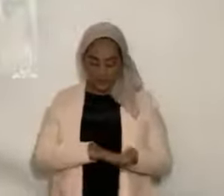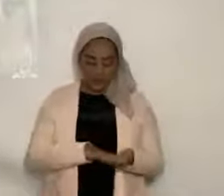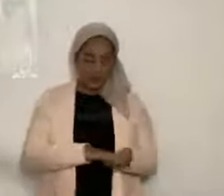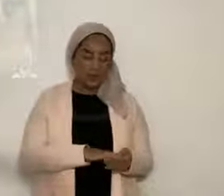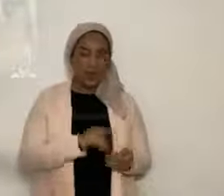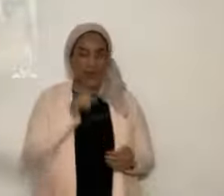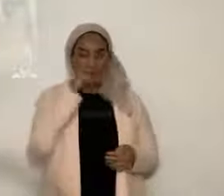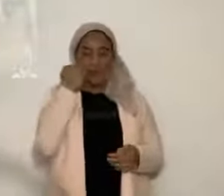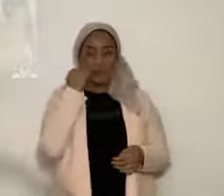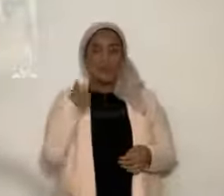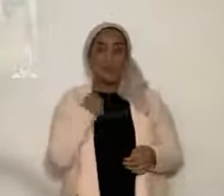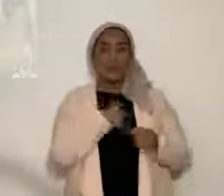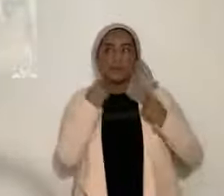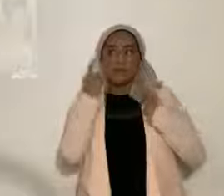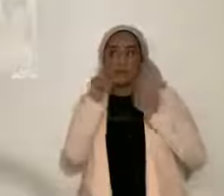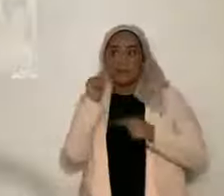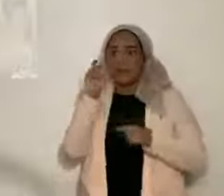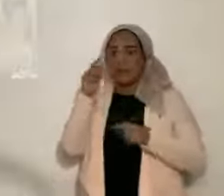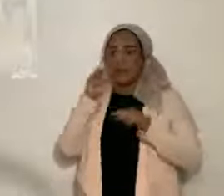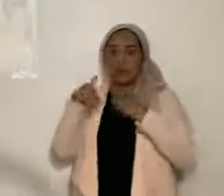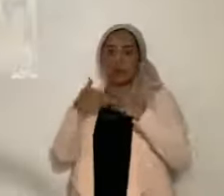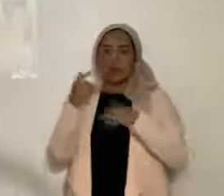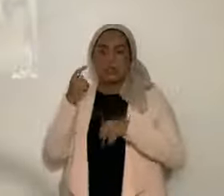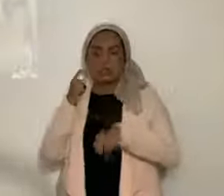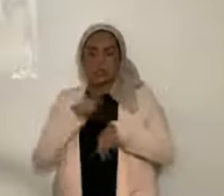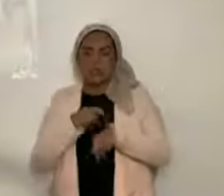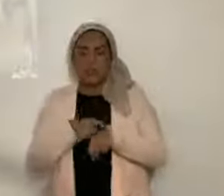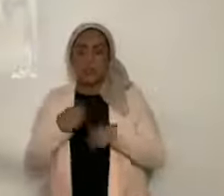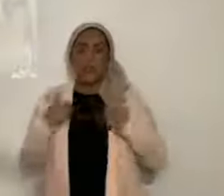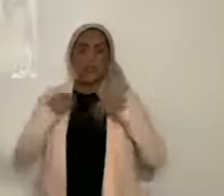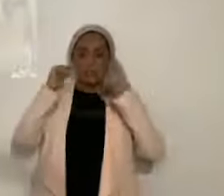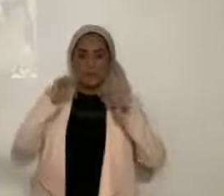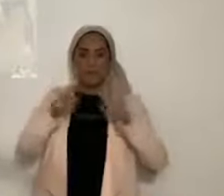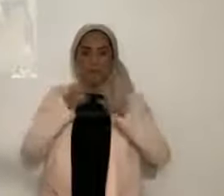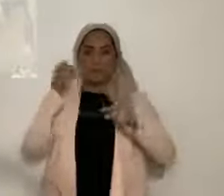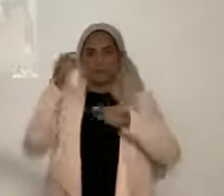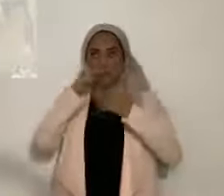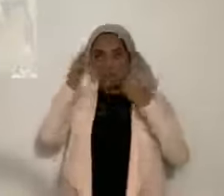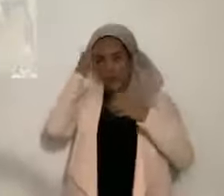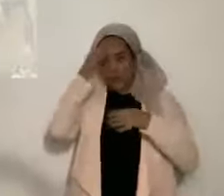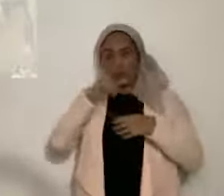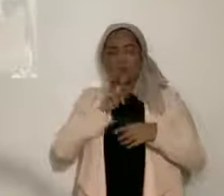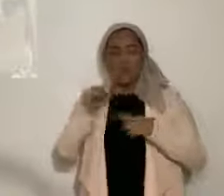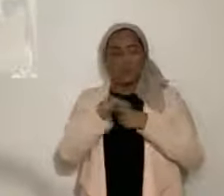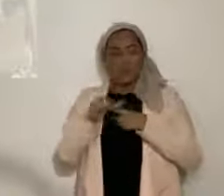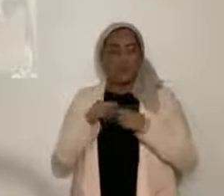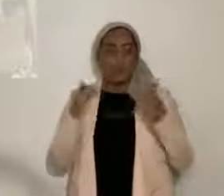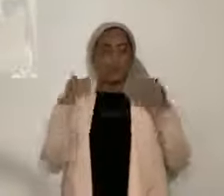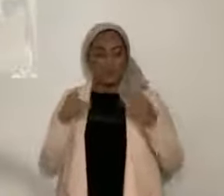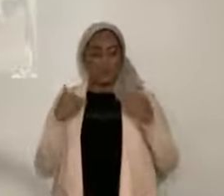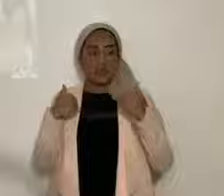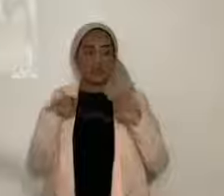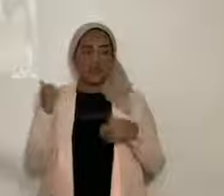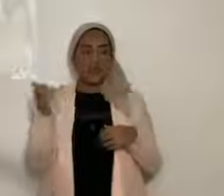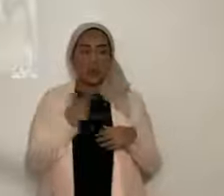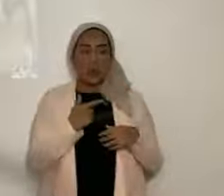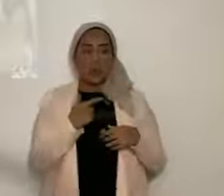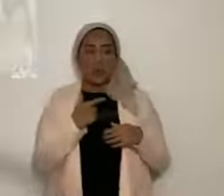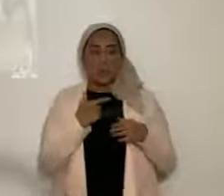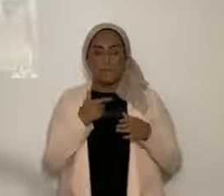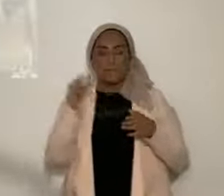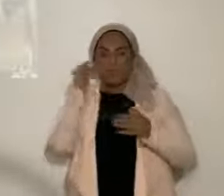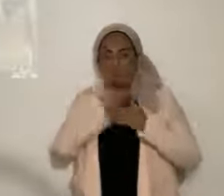si meditamos en la Torá todo el tiempo, tenemos bendición del abacados, y hacerlo por obra. Y tengo también subrayado